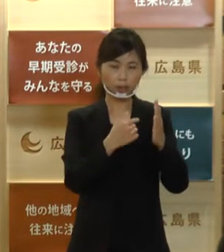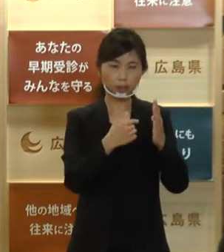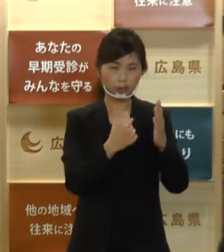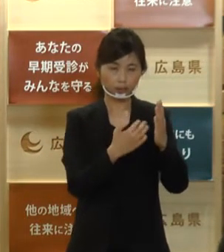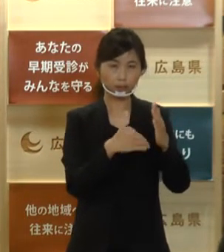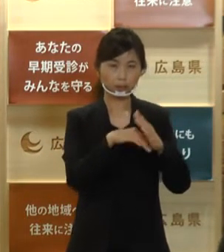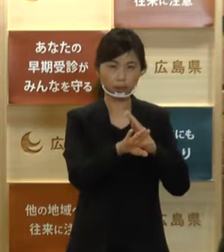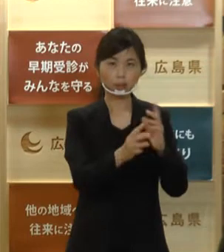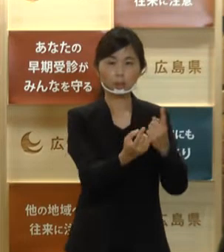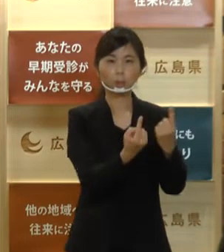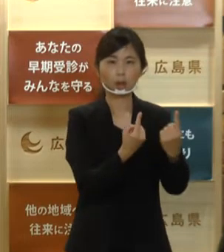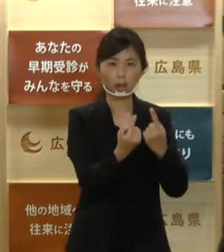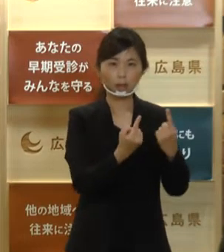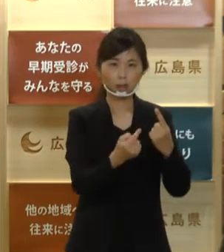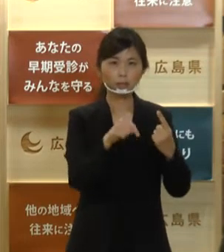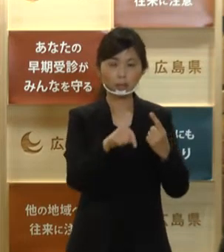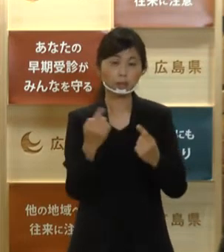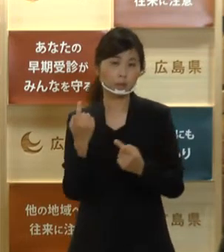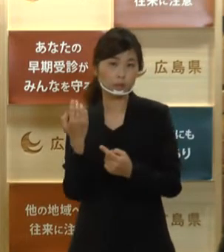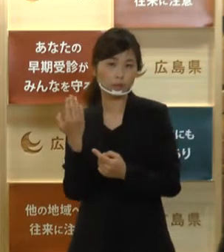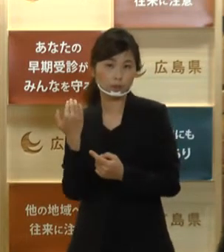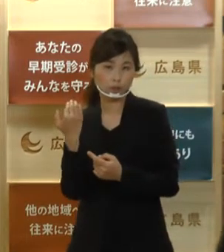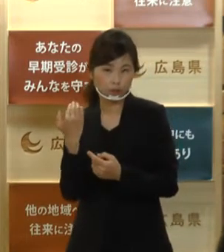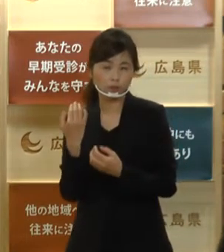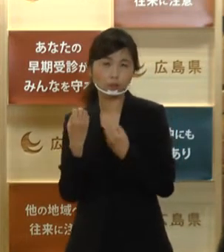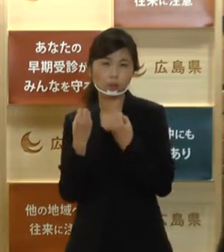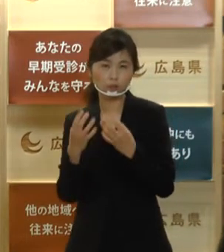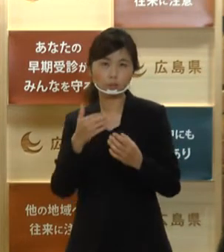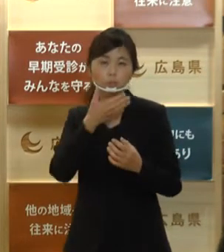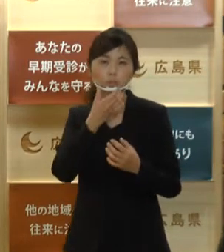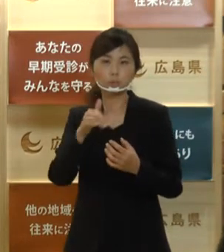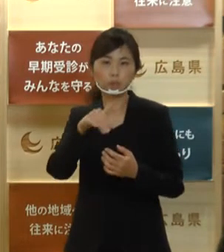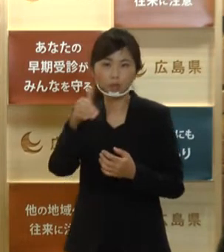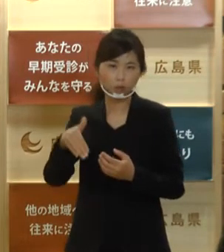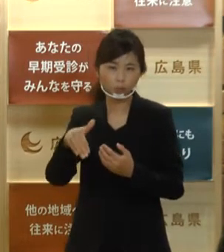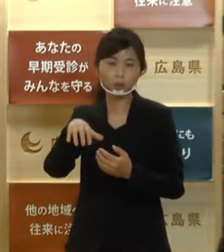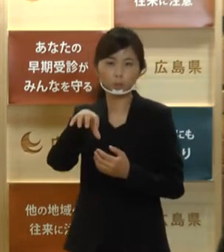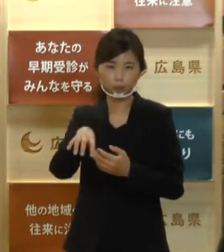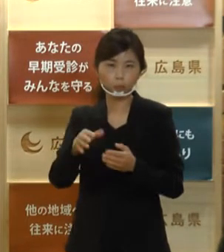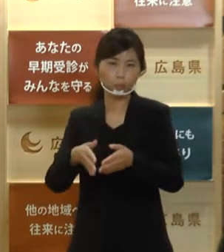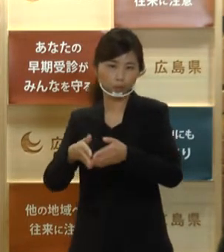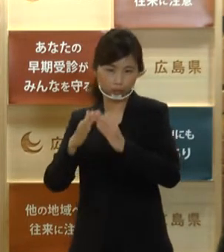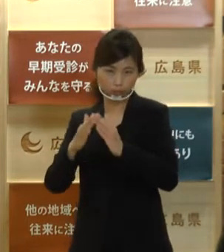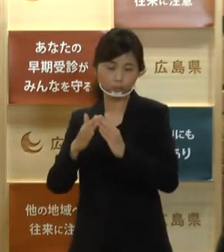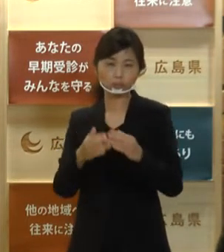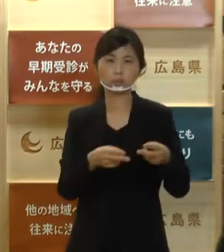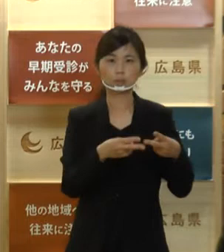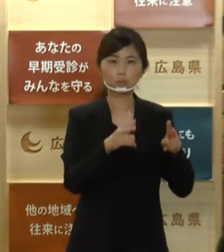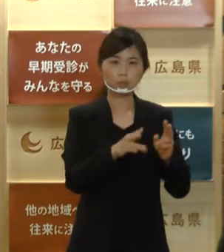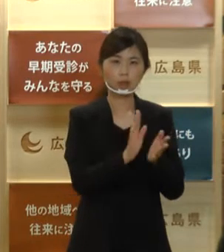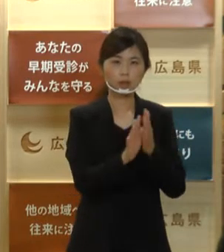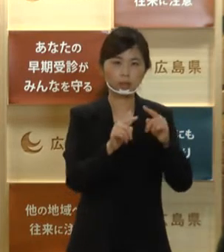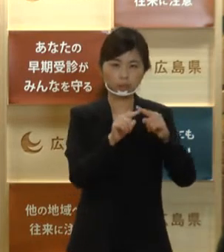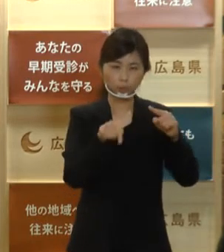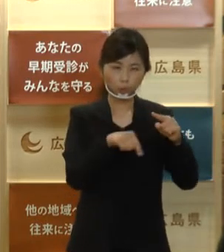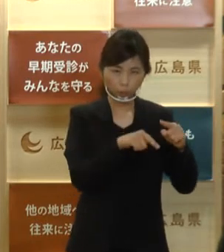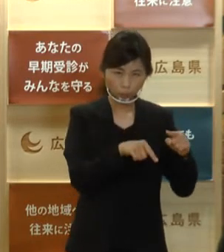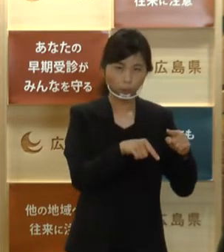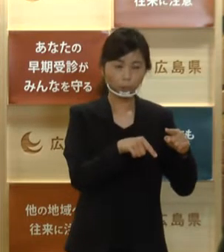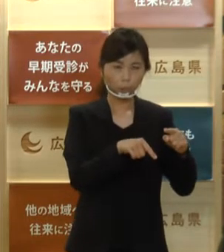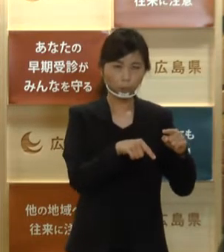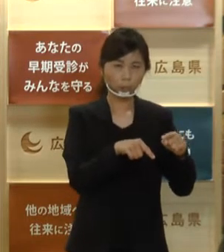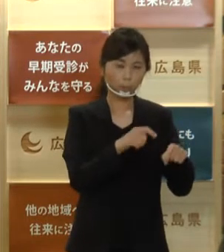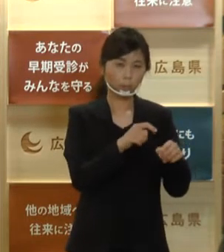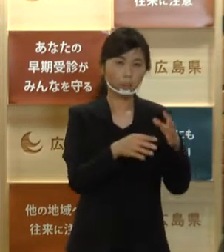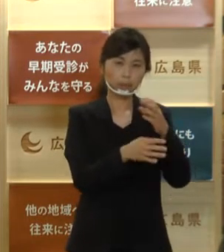福山駅を受付ポイントに追加をいたしまして、広島駅県庁については期間を延長して受付を行っている